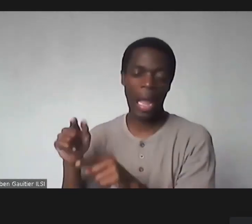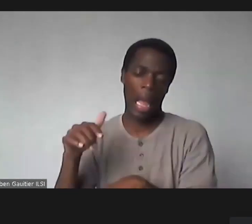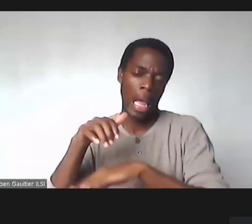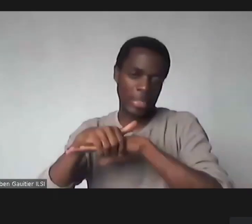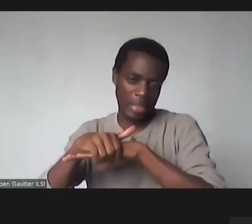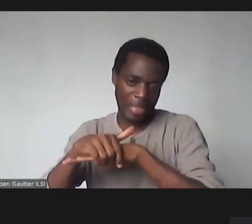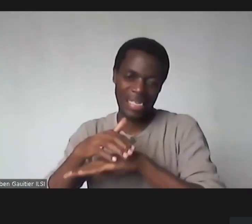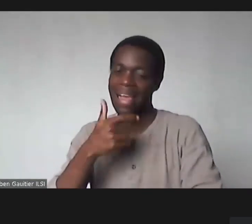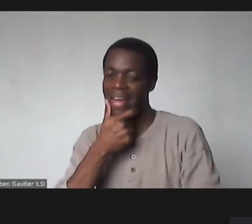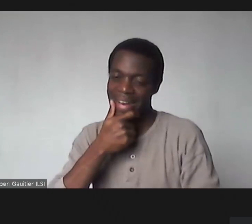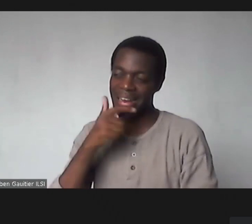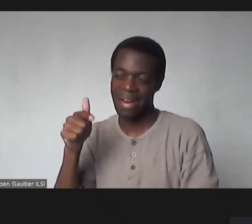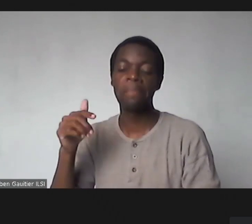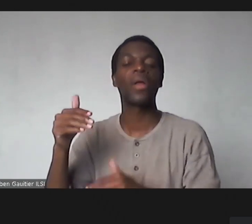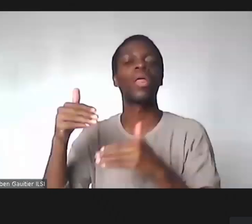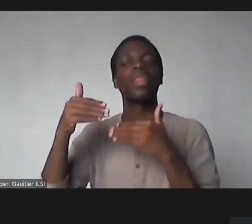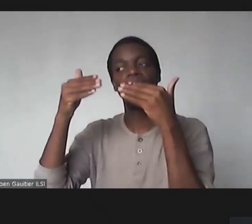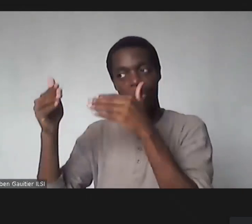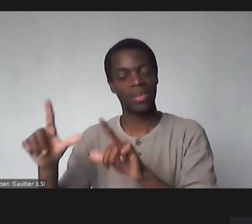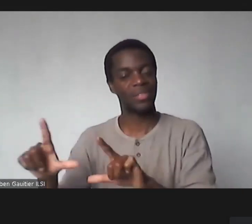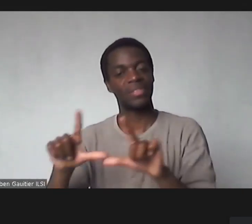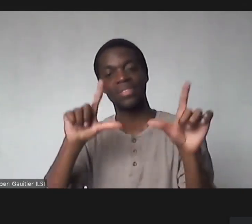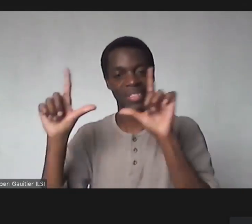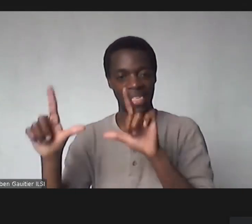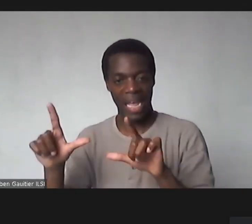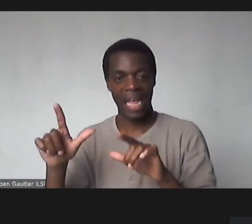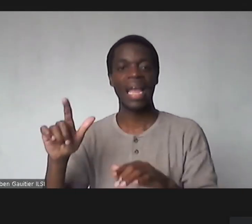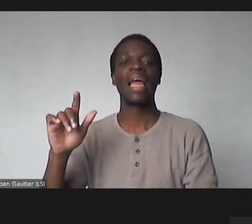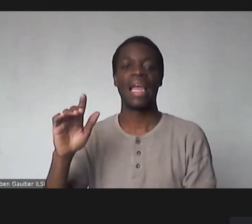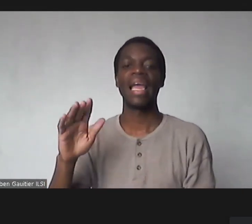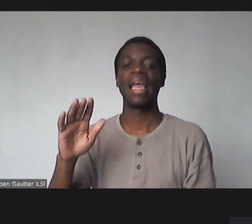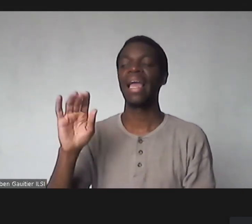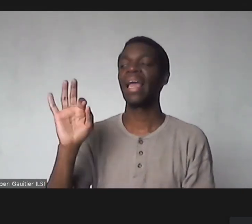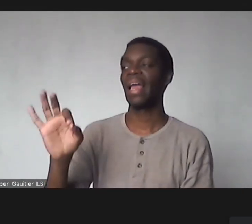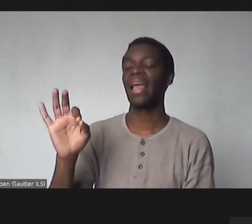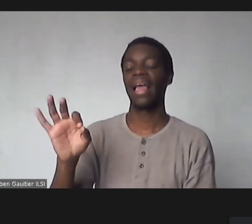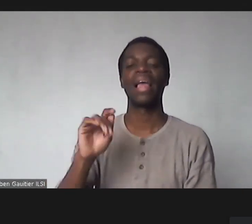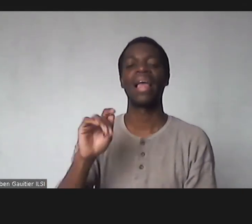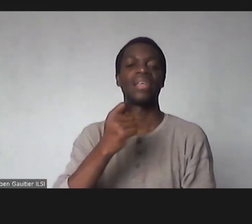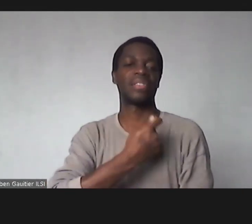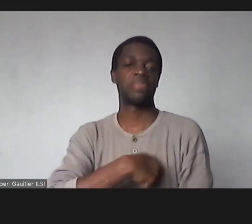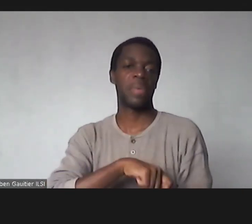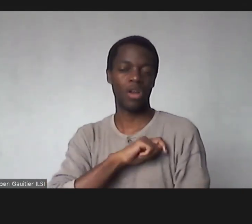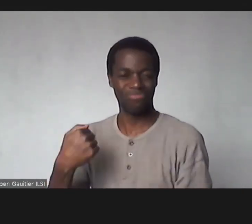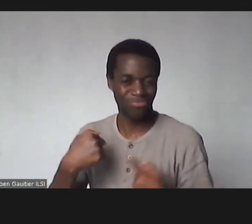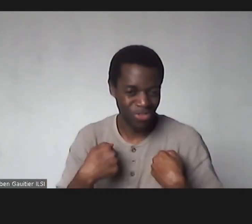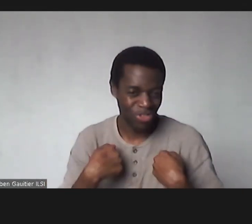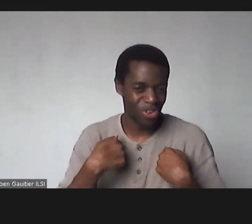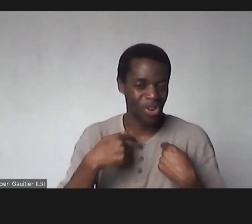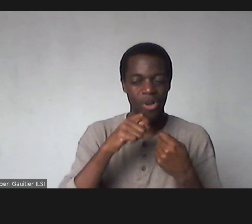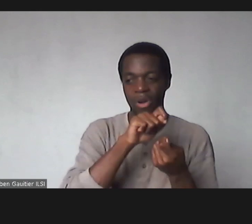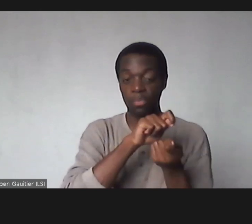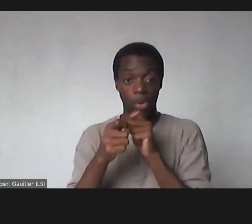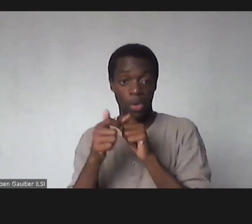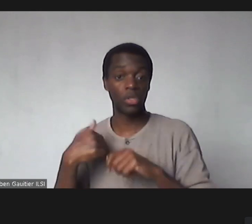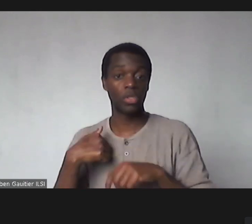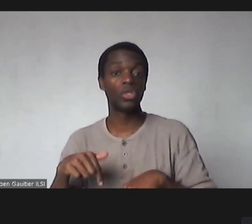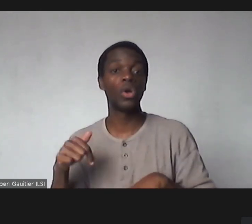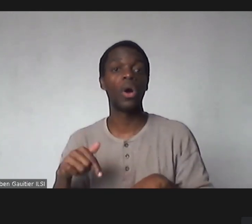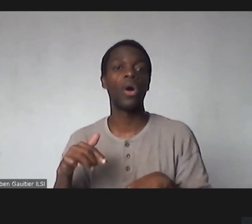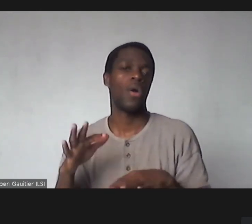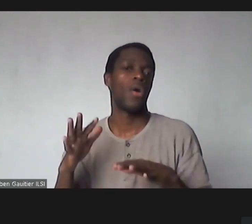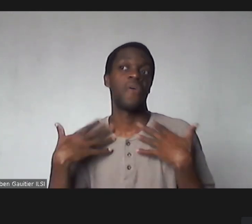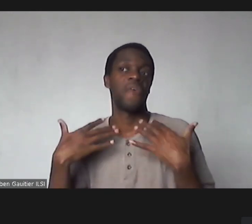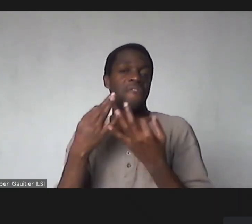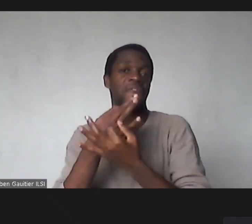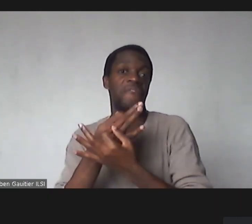inglés para tener la versión original, porque en español yo he hecho una traducción libre. Creo que muchos ya